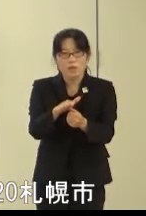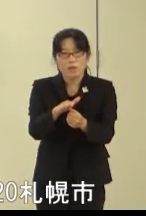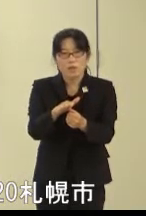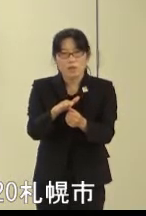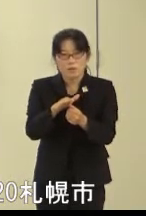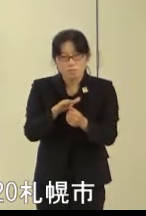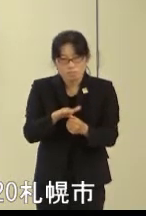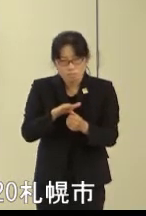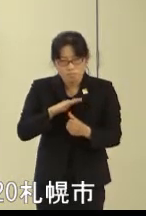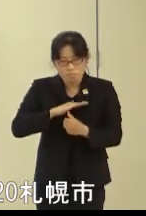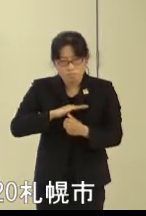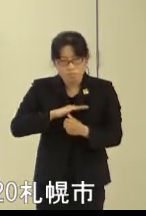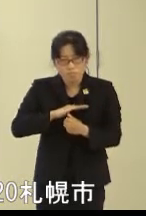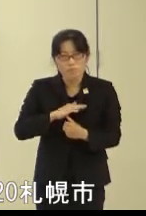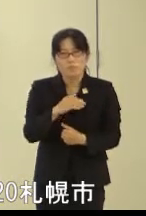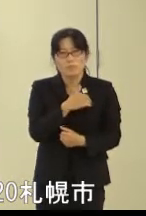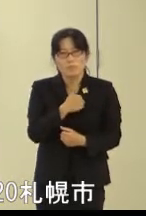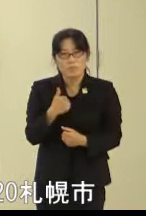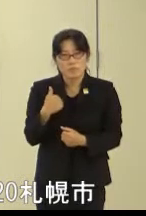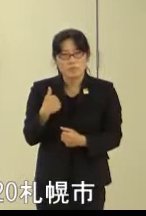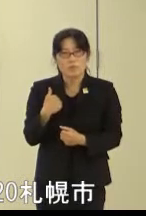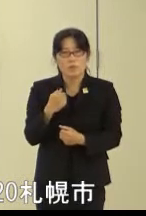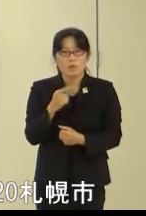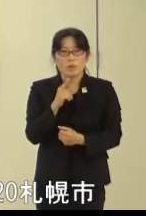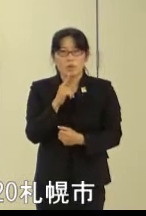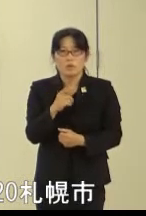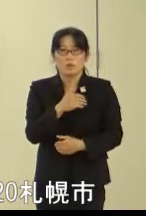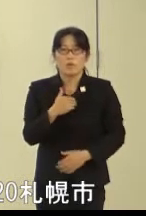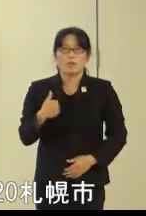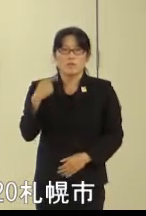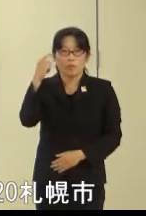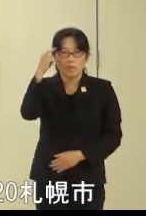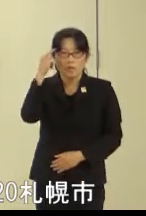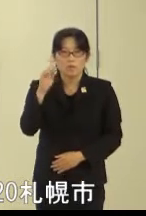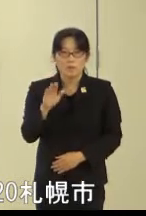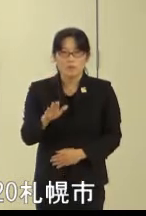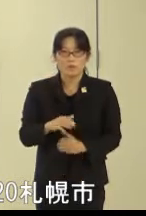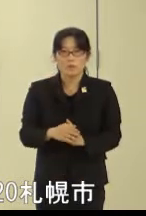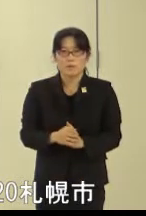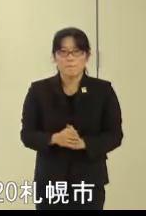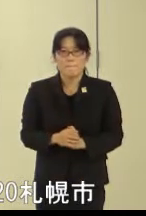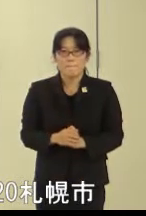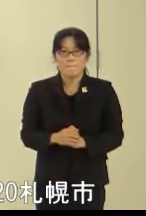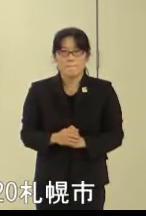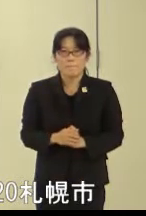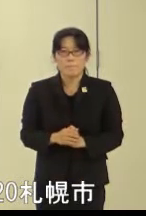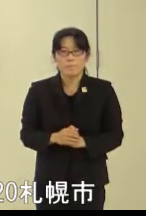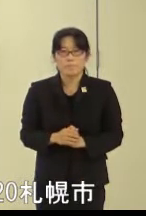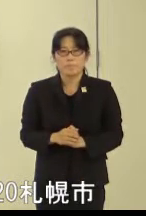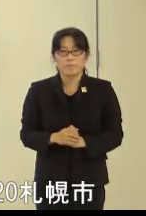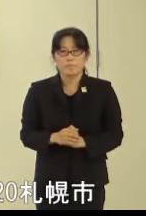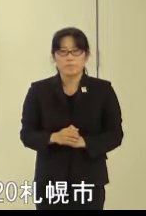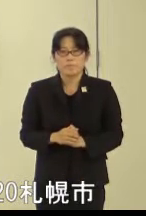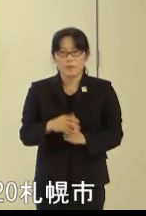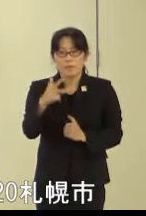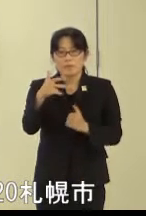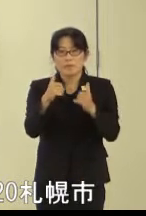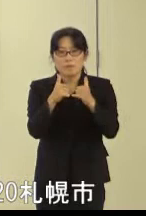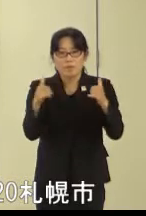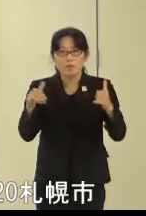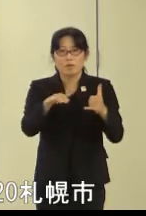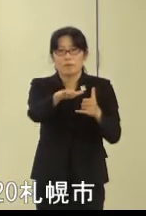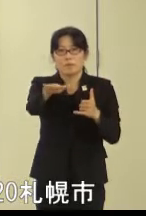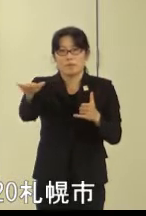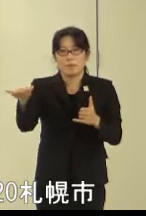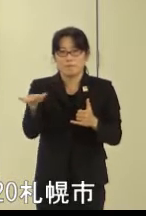か踏みとどまっているという状況にあろうかなというふうに思っておりますこれはの市民の皆さんそれ